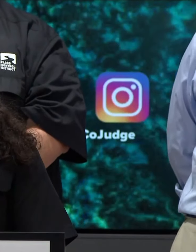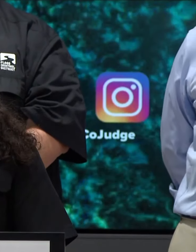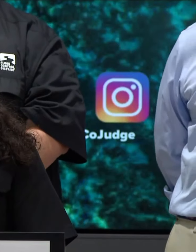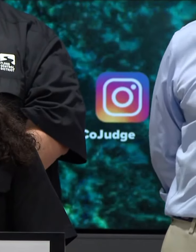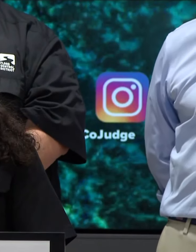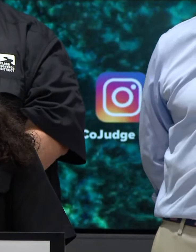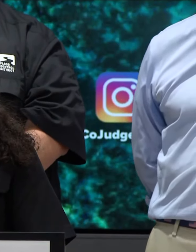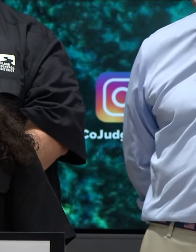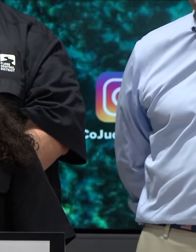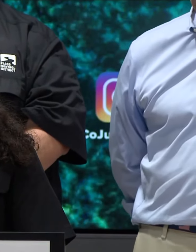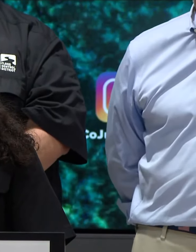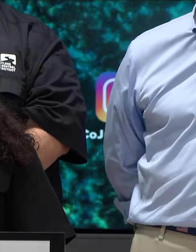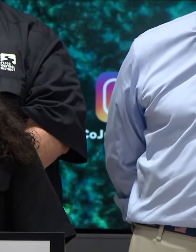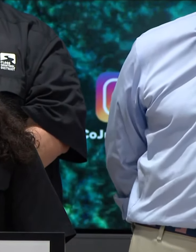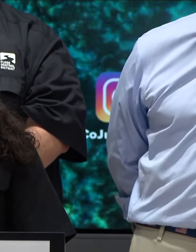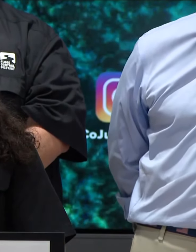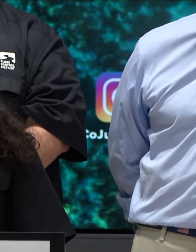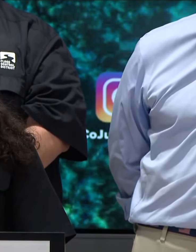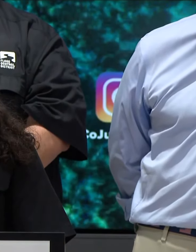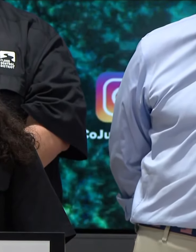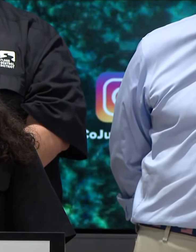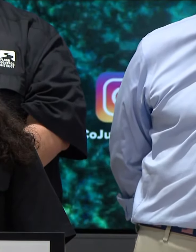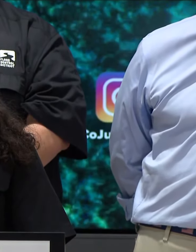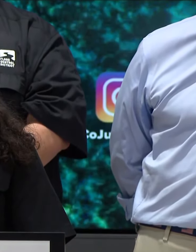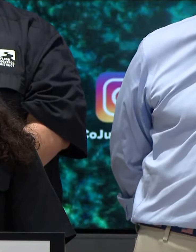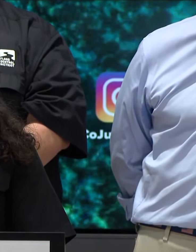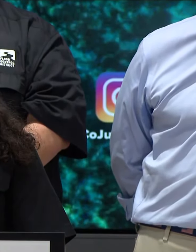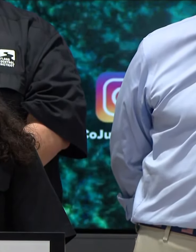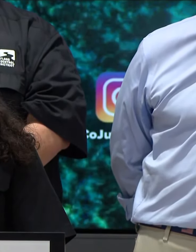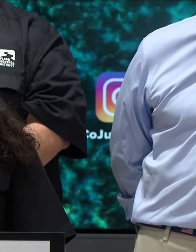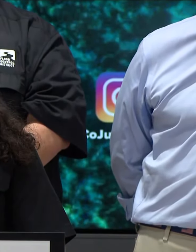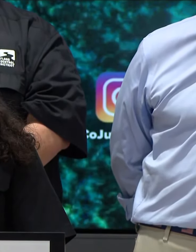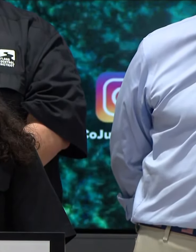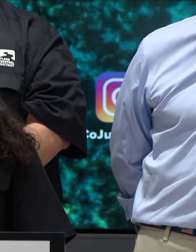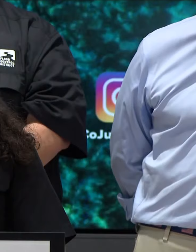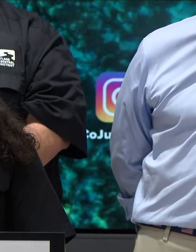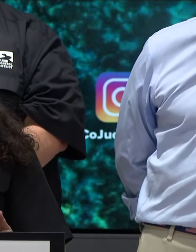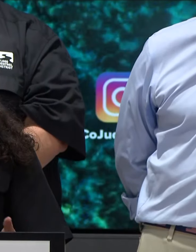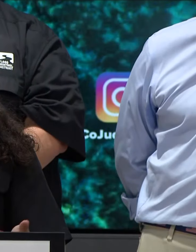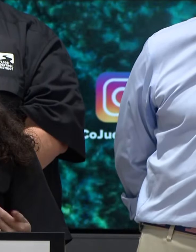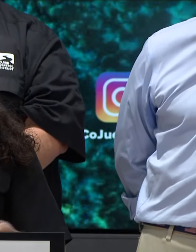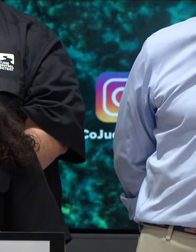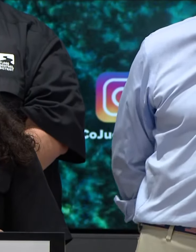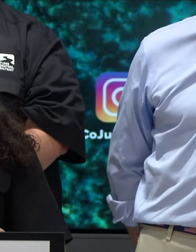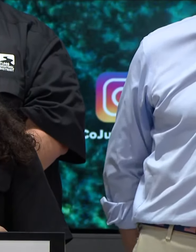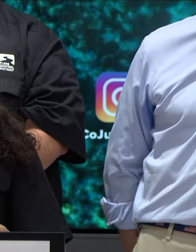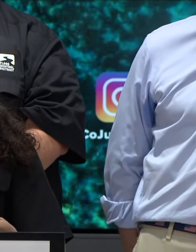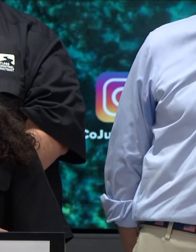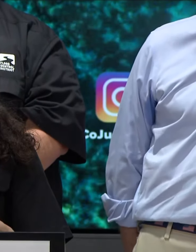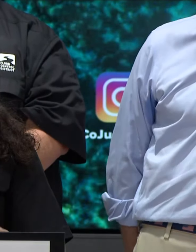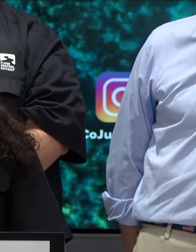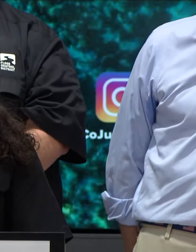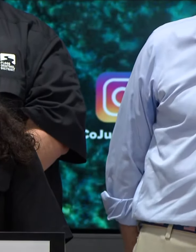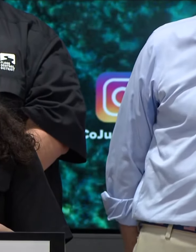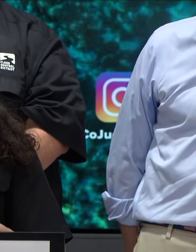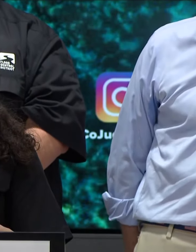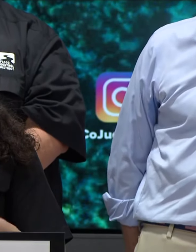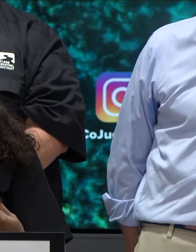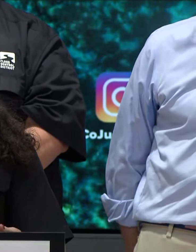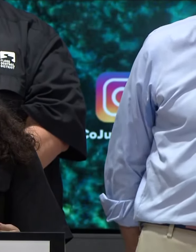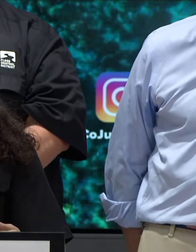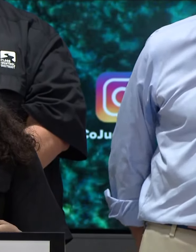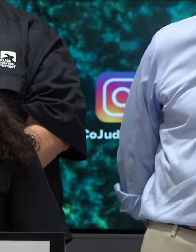para cualquier desastre a futuro. Lo otro es que hace más posible que vayamos a recibir ayuda federal